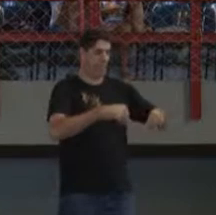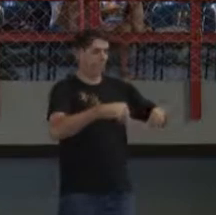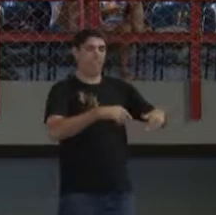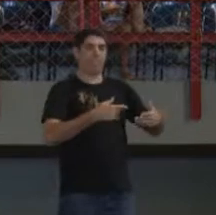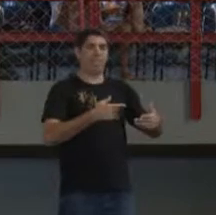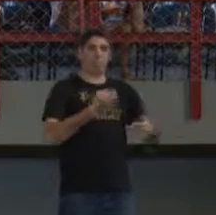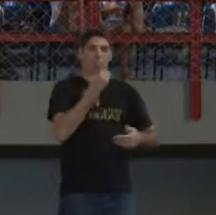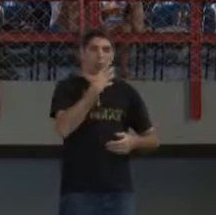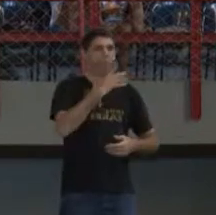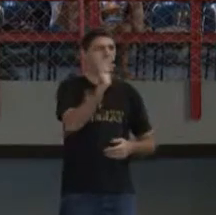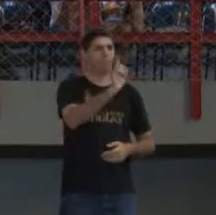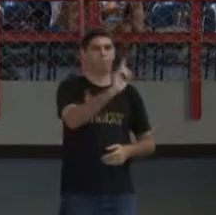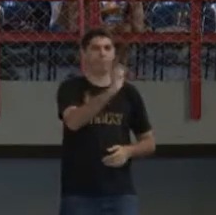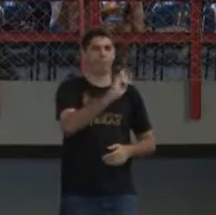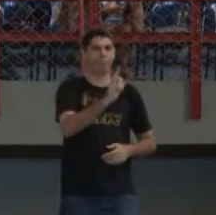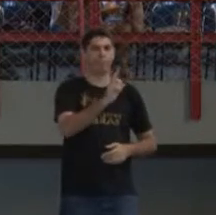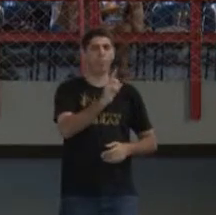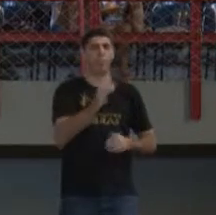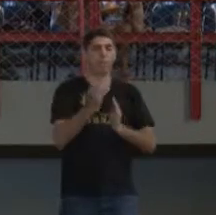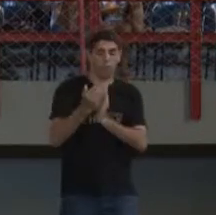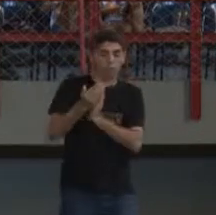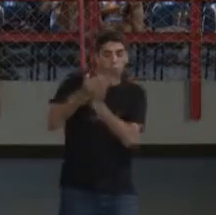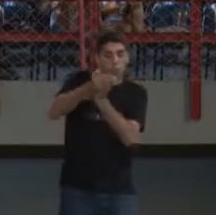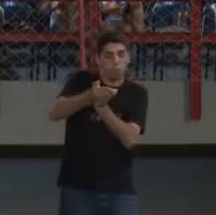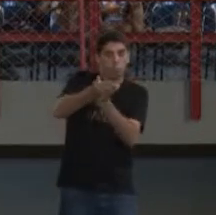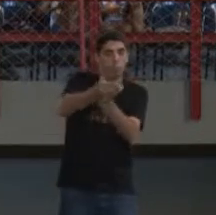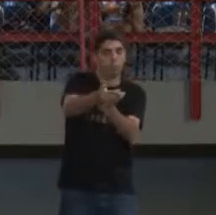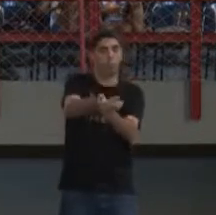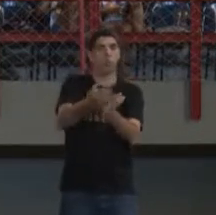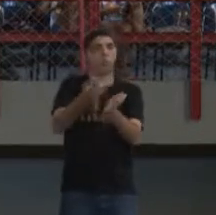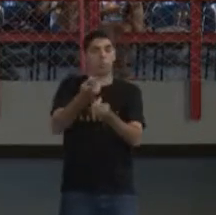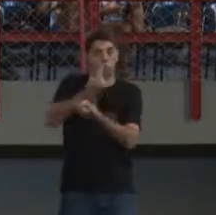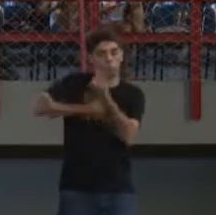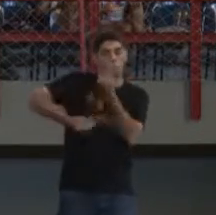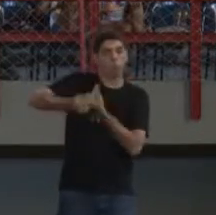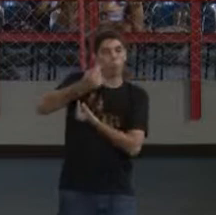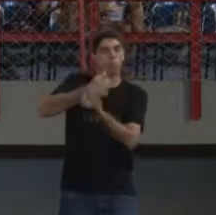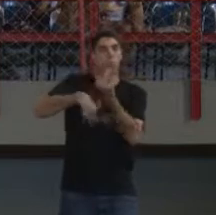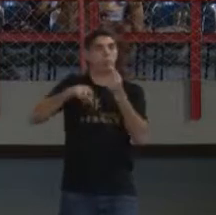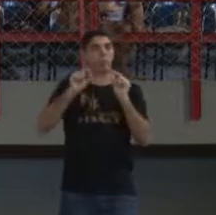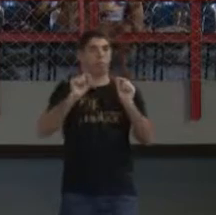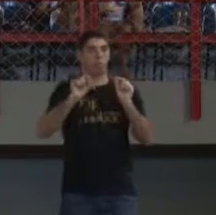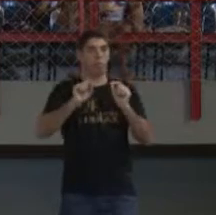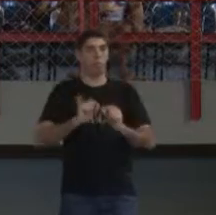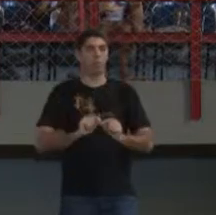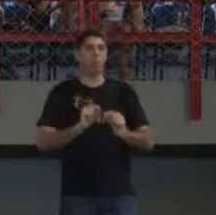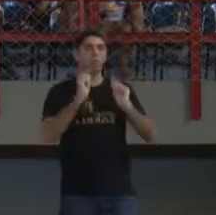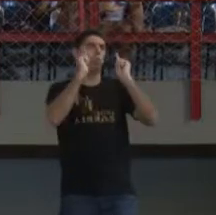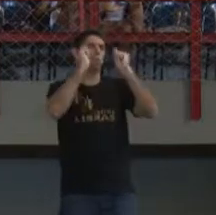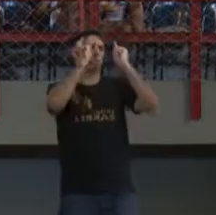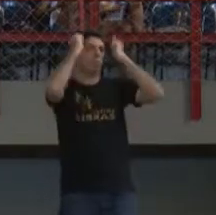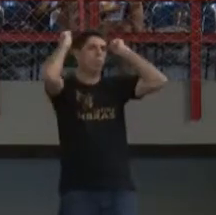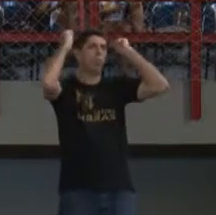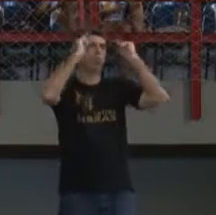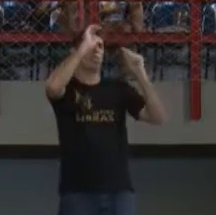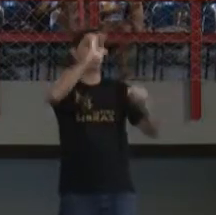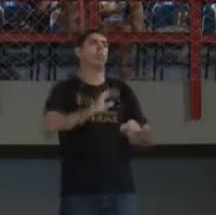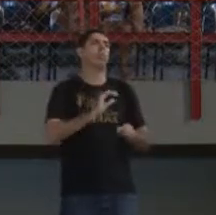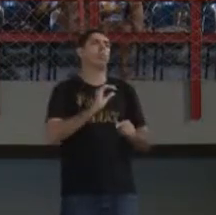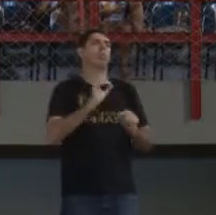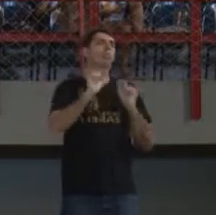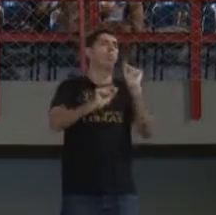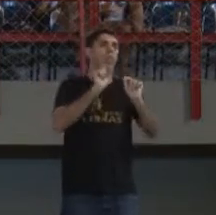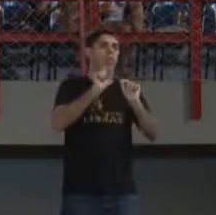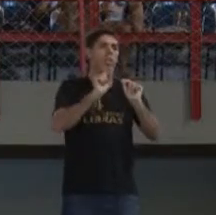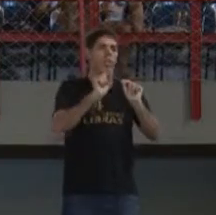deixa eu dar uma dica importantíssima. Se tem uma coisa que o cidadão grego valoriza, é não ter nada para fazer. Ele